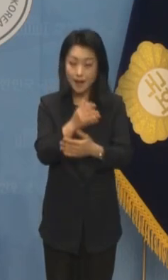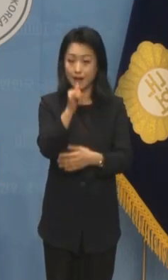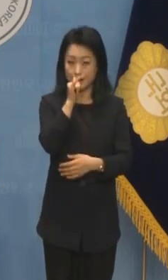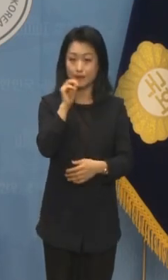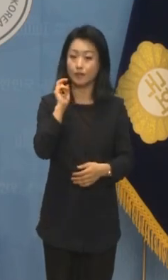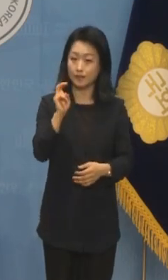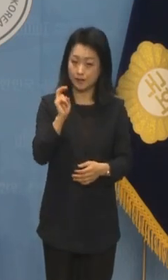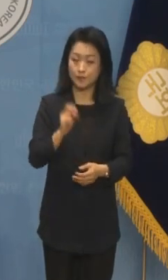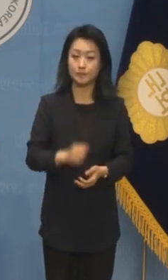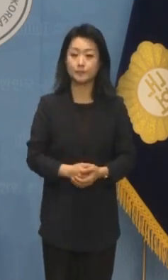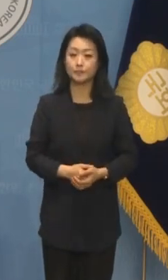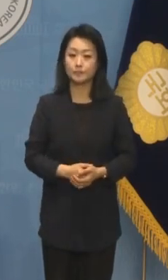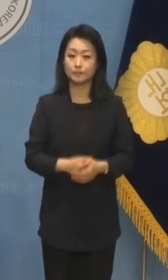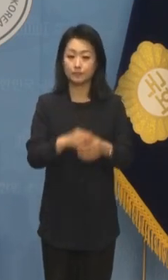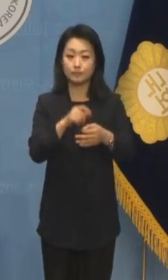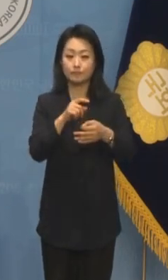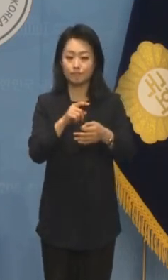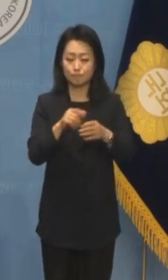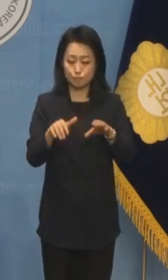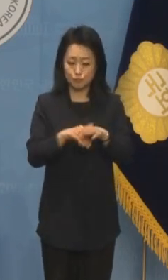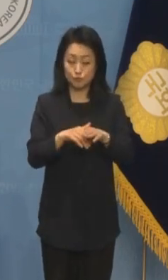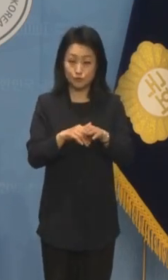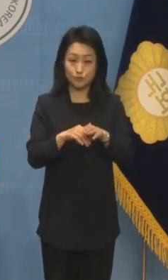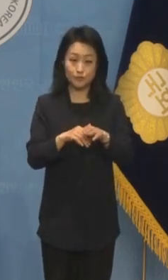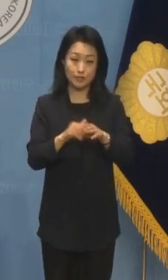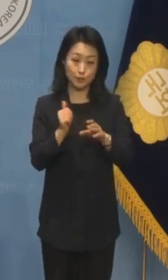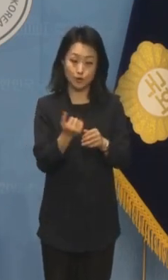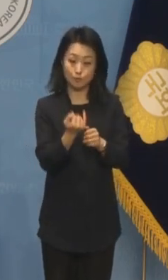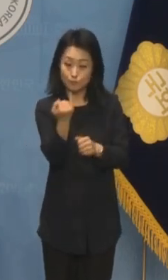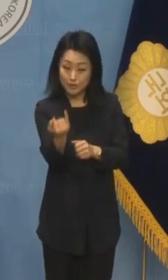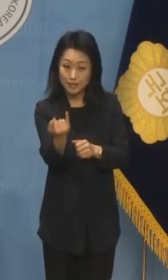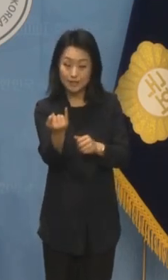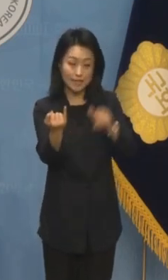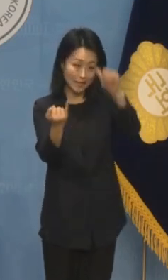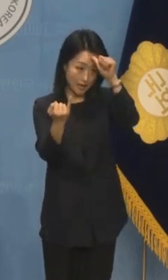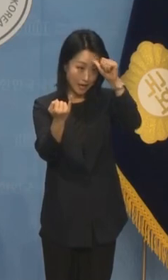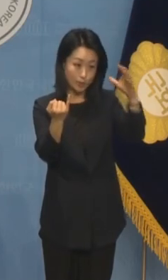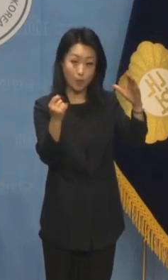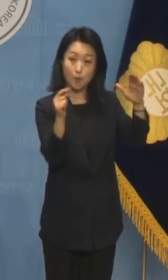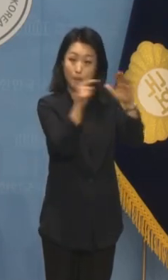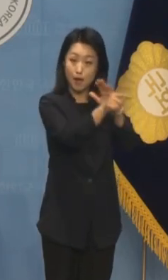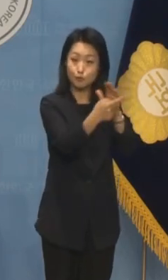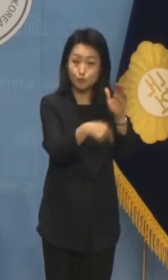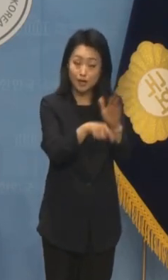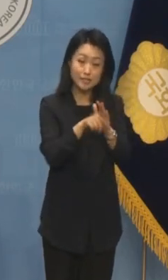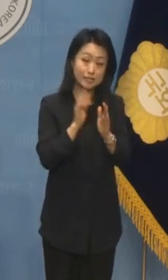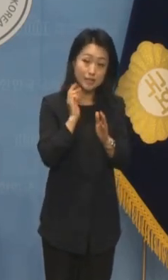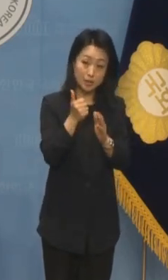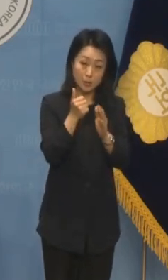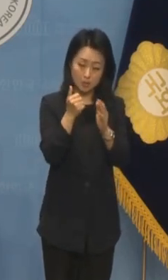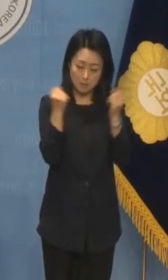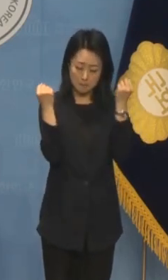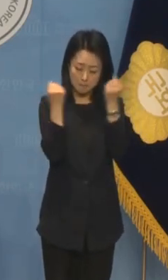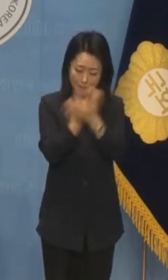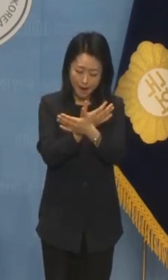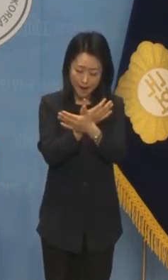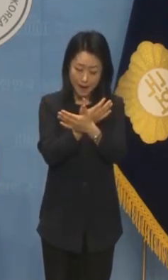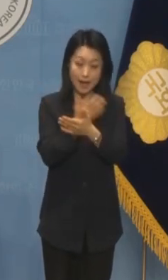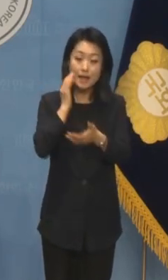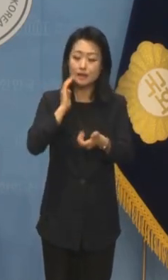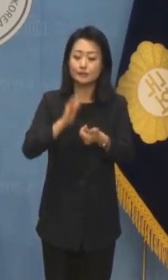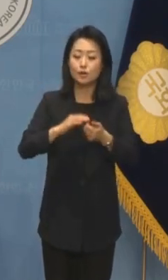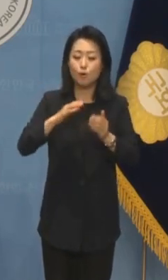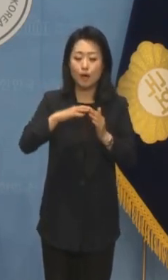없습니다. 김정숙 여사의 인도 방문을 위해 대통령의 눈과 귀를 가로막은 문재인 정부